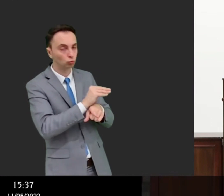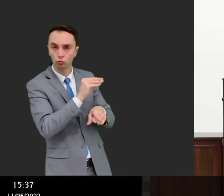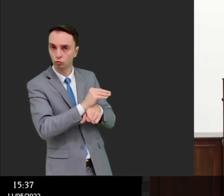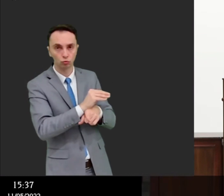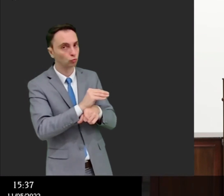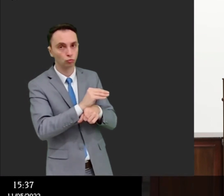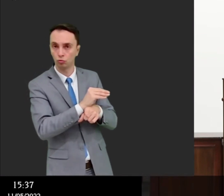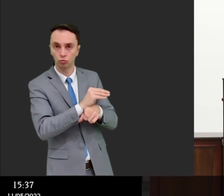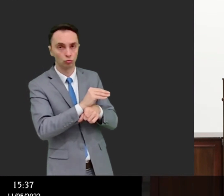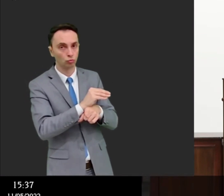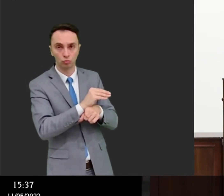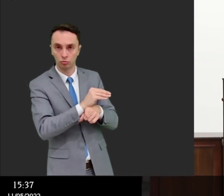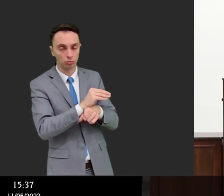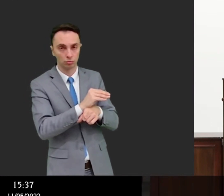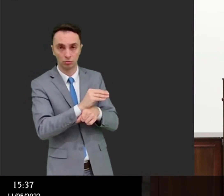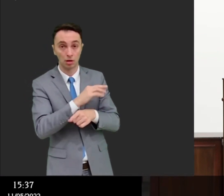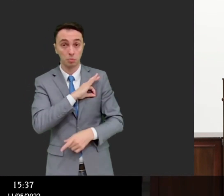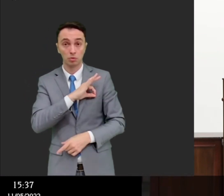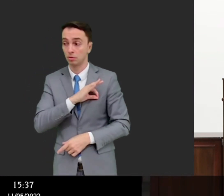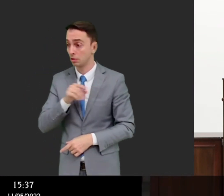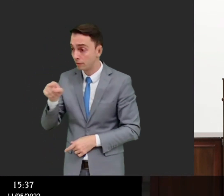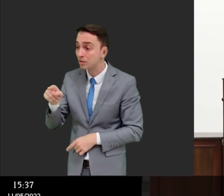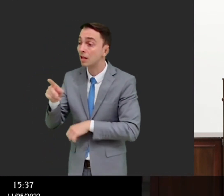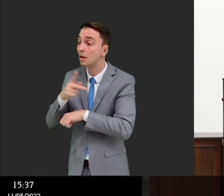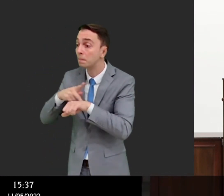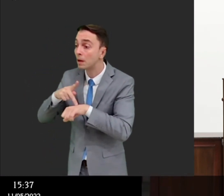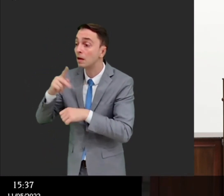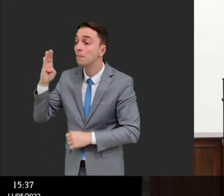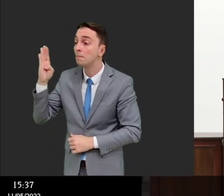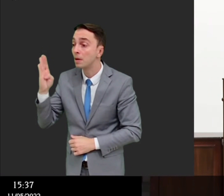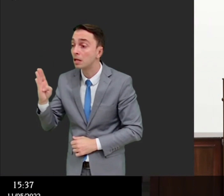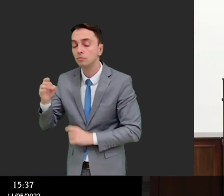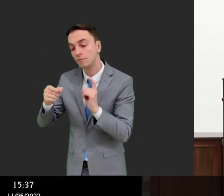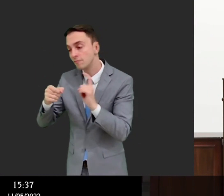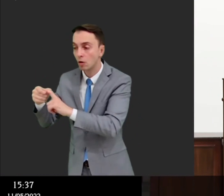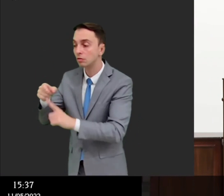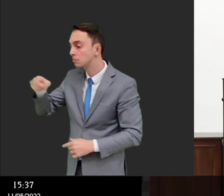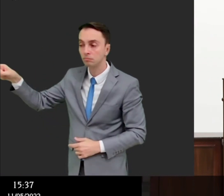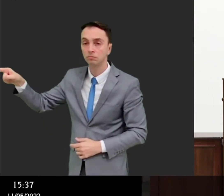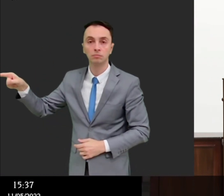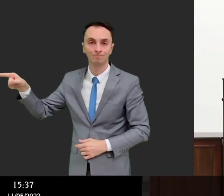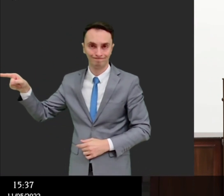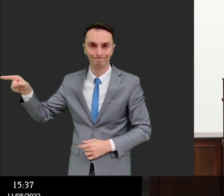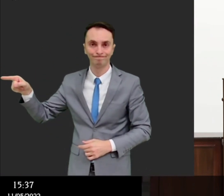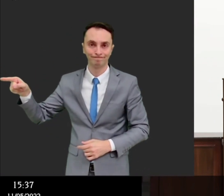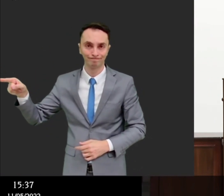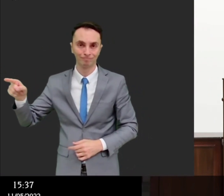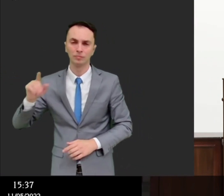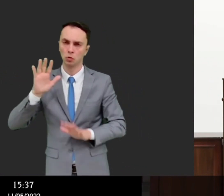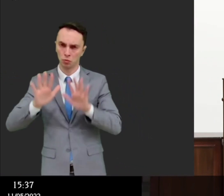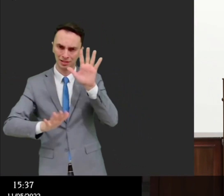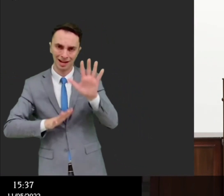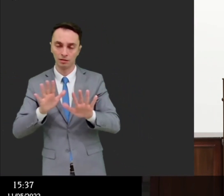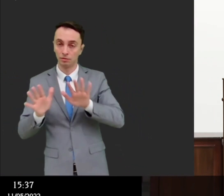Então, você veio de lá, volta para lá. É líquido e certo. Outra coisa, quando